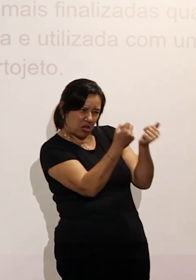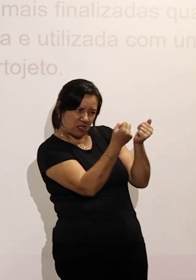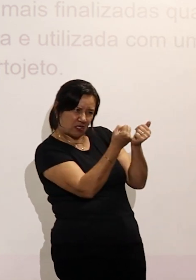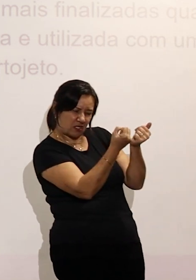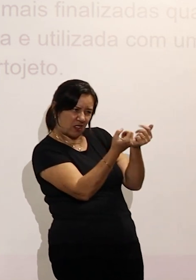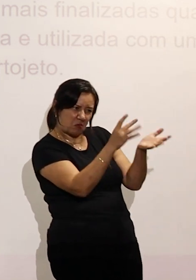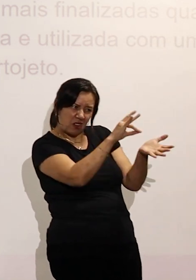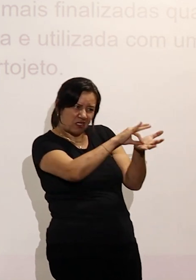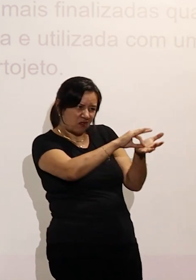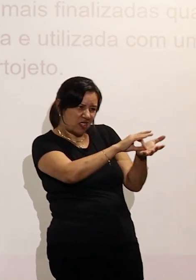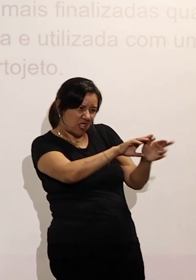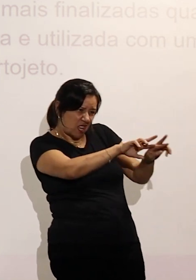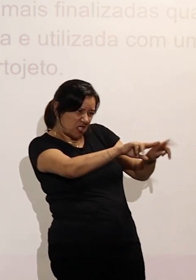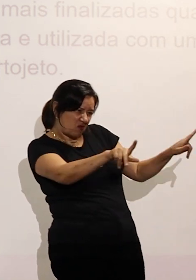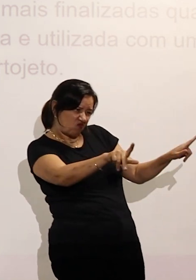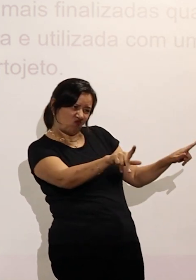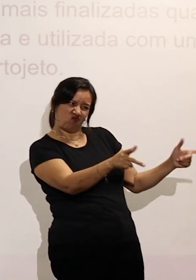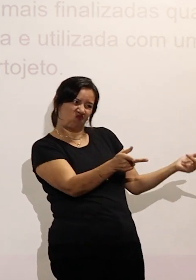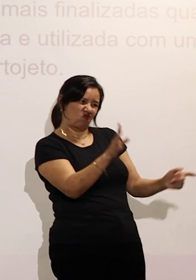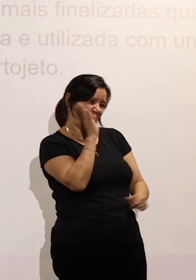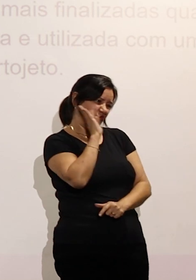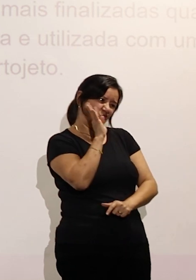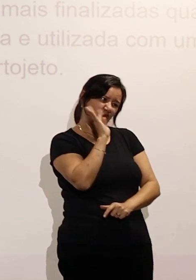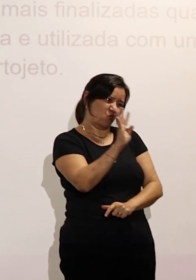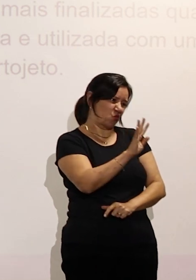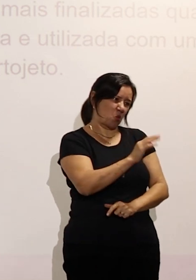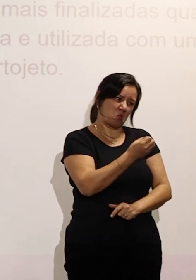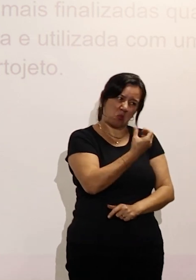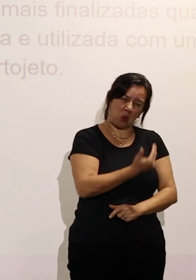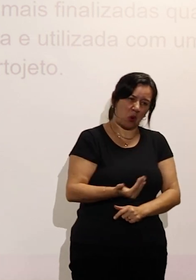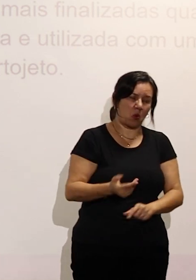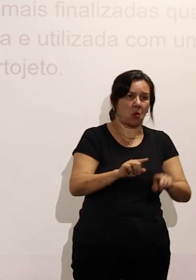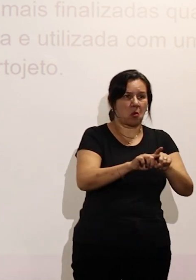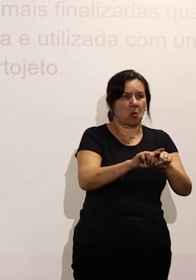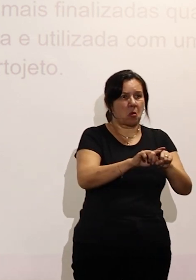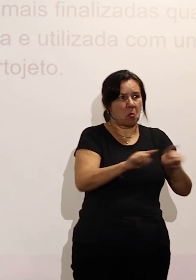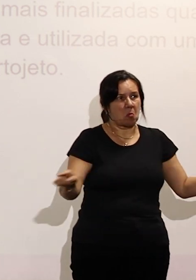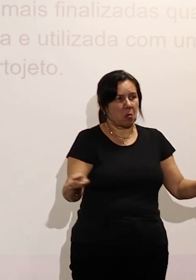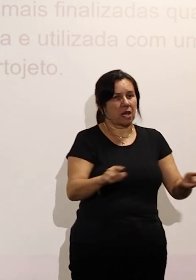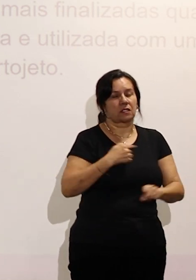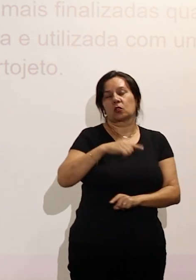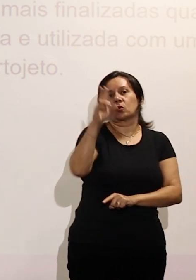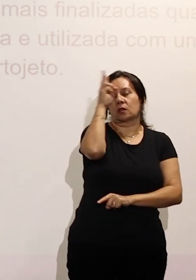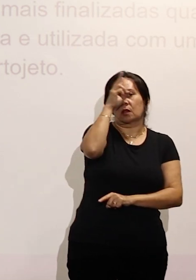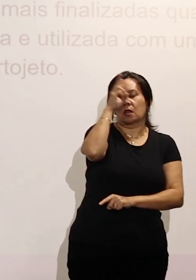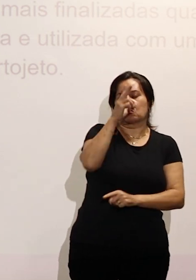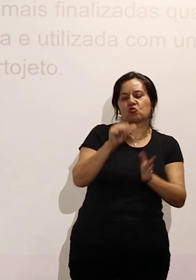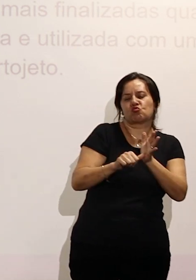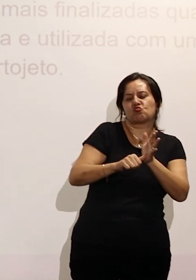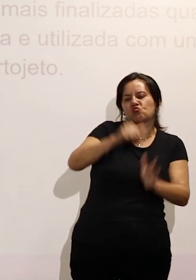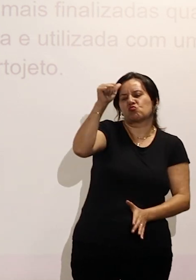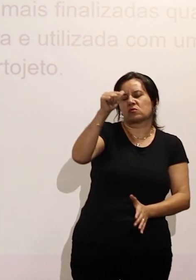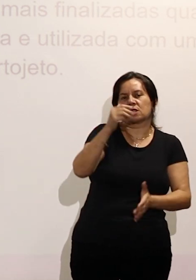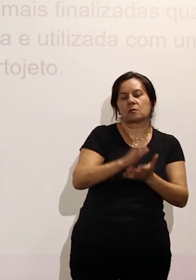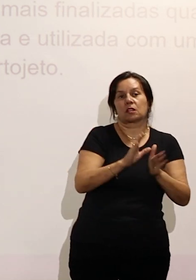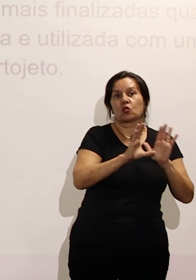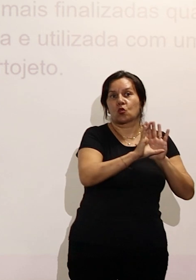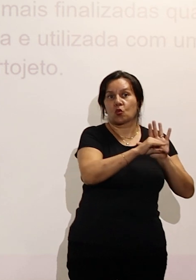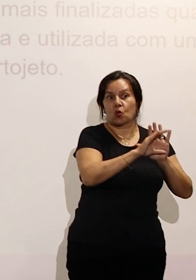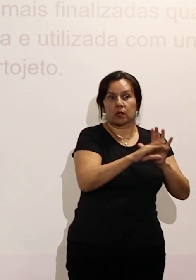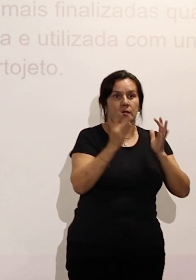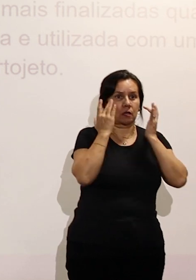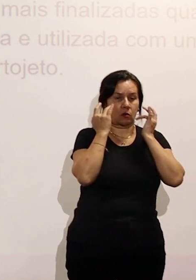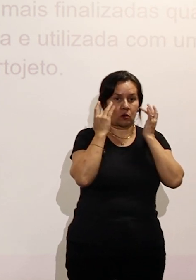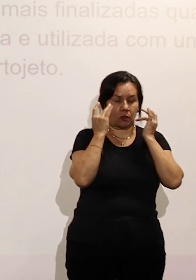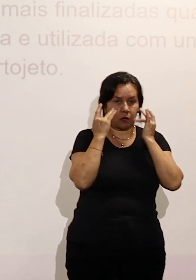no real, não fica tão legal quanto ficou naquela ilustração. Eu lembro muito os primeiros Final Fantasy que tinham concept art de um